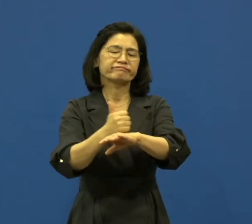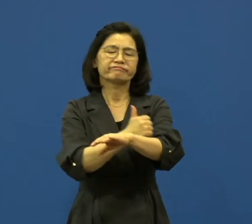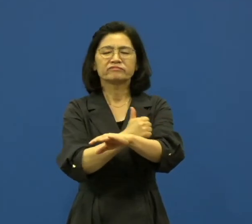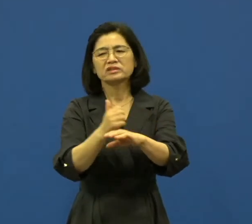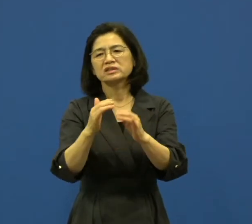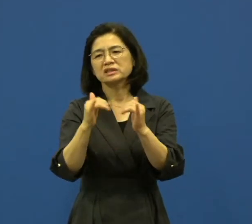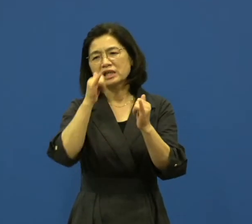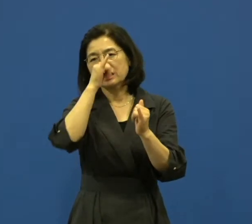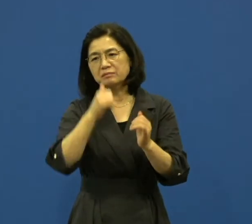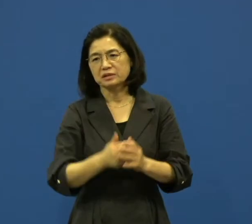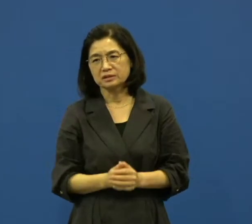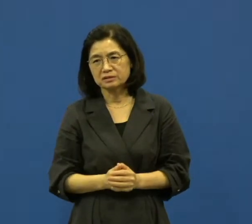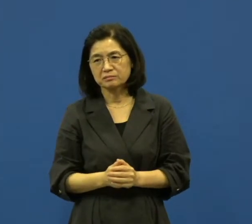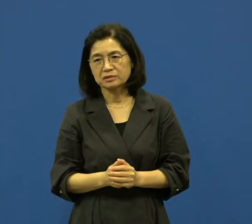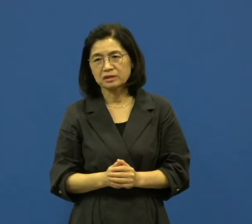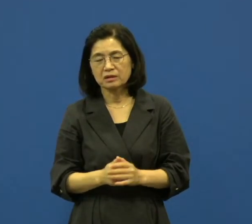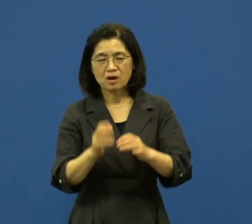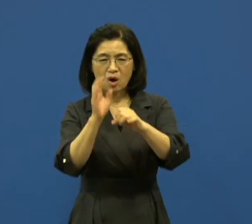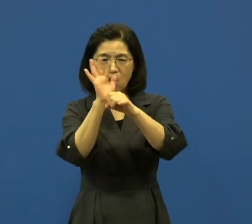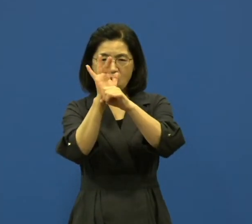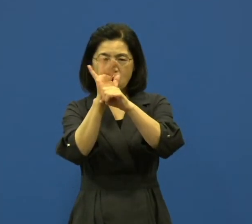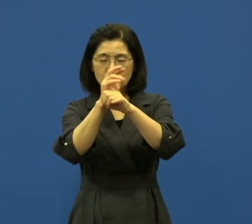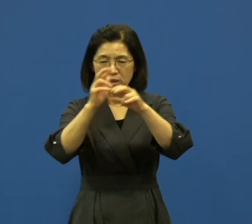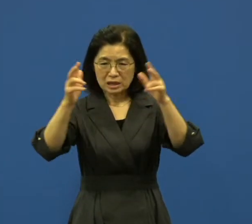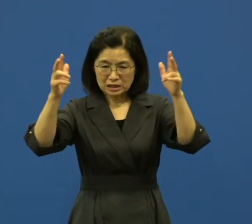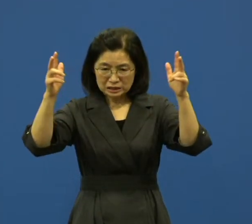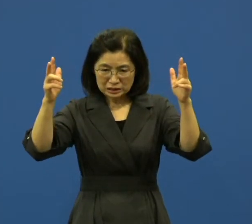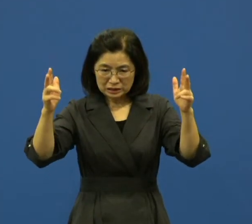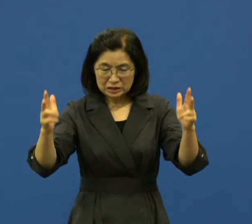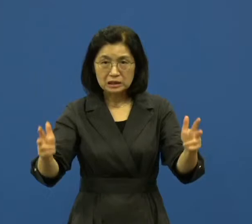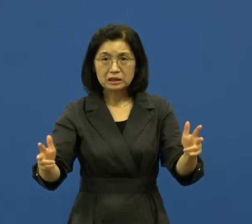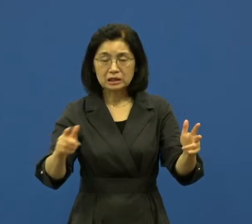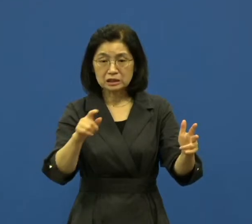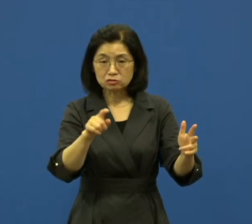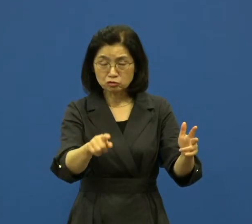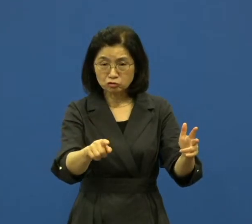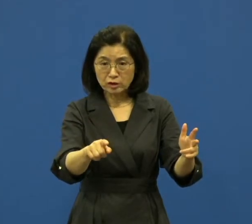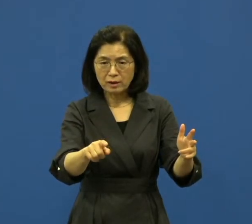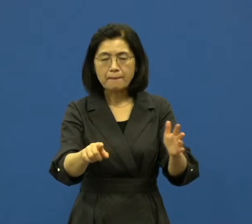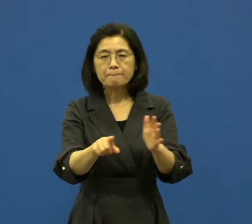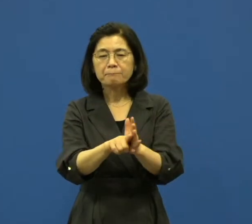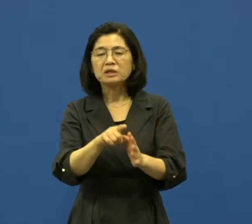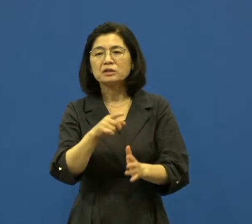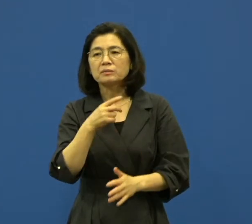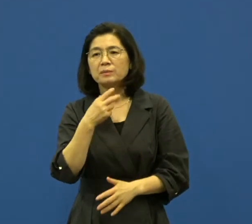이게 코로나 팬데믹이 지나면서 이런 것들이 많이 확인되는 것입니다.